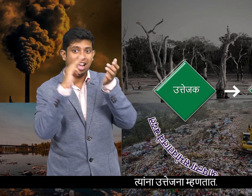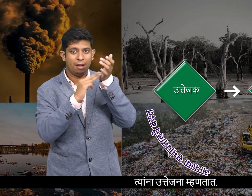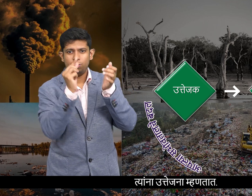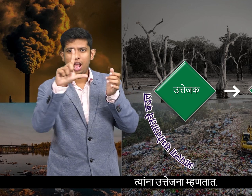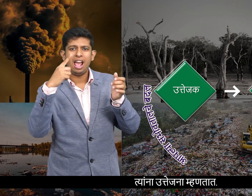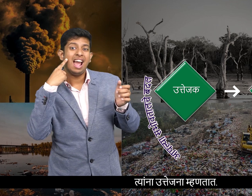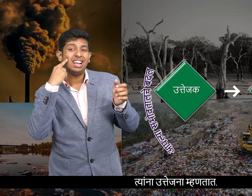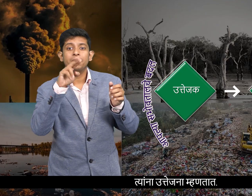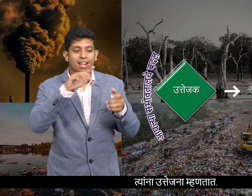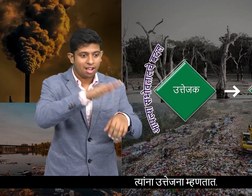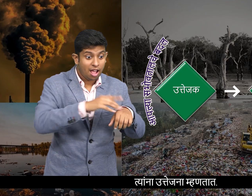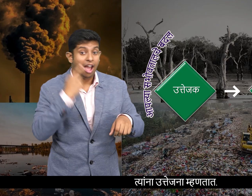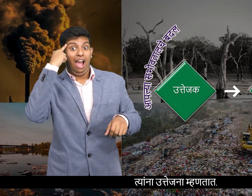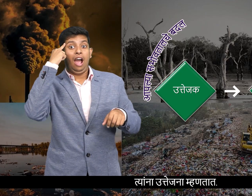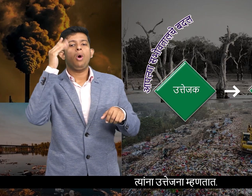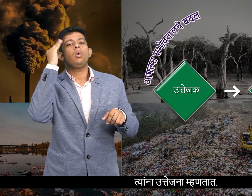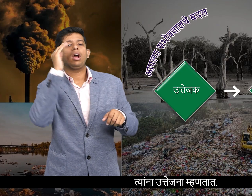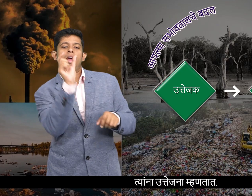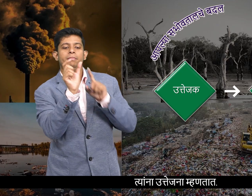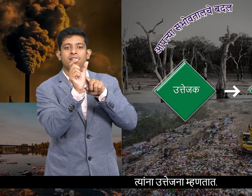त्यांना उत्तेजना म्हणतात.